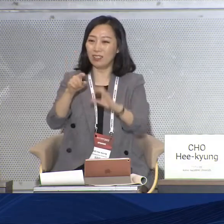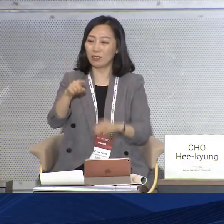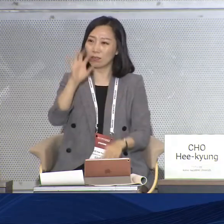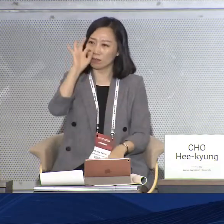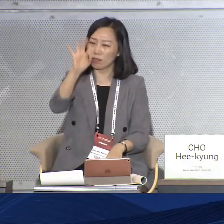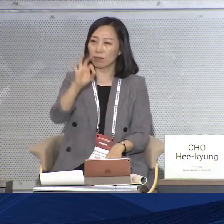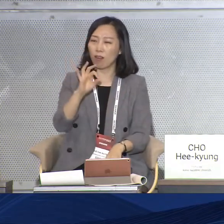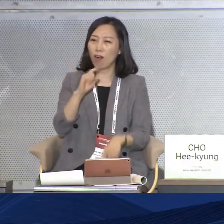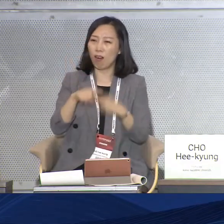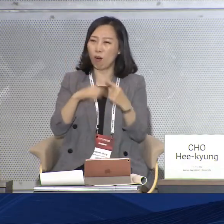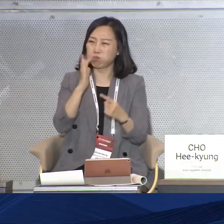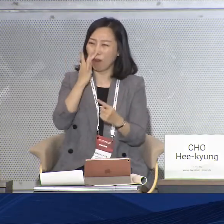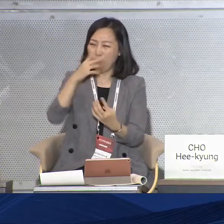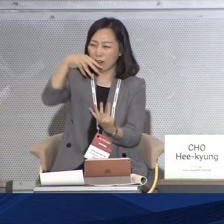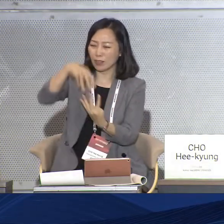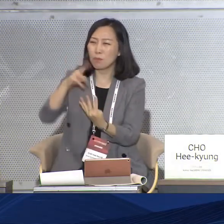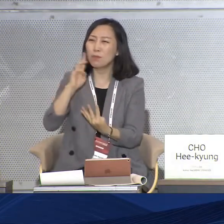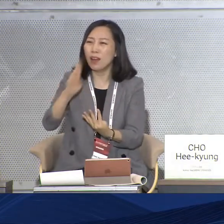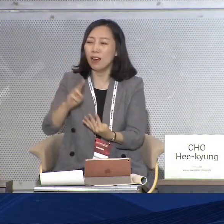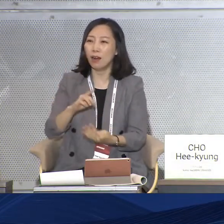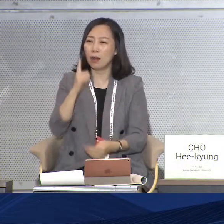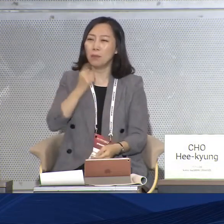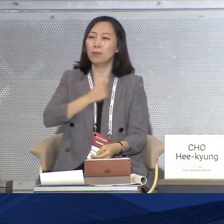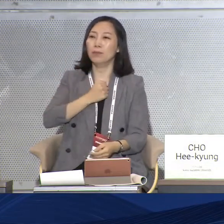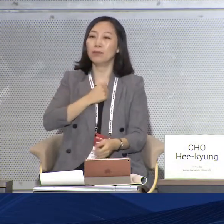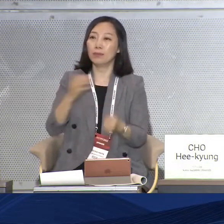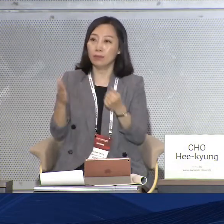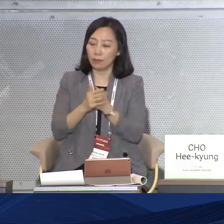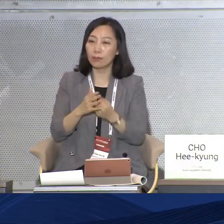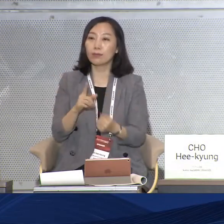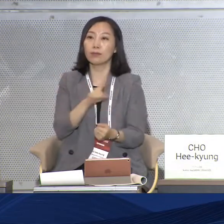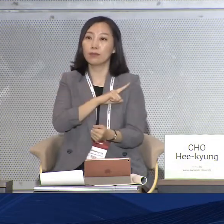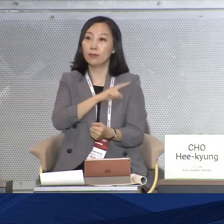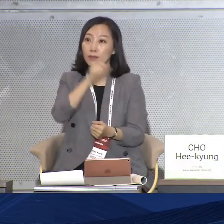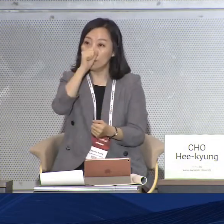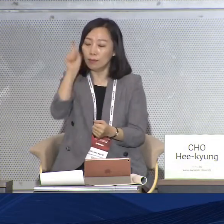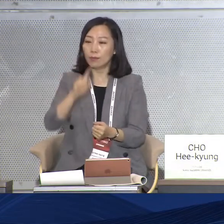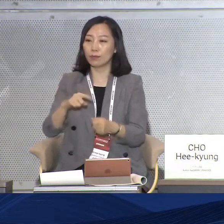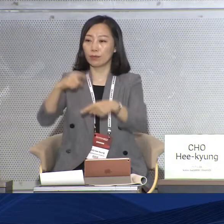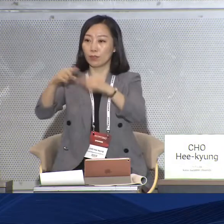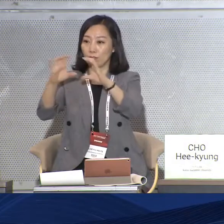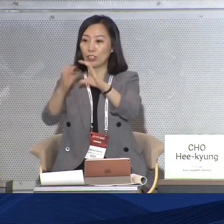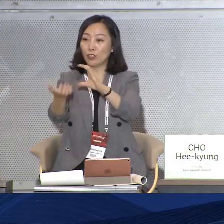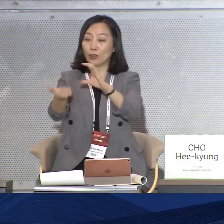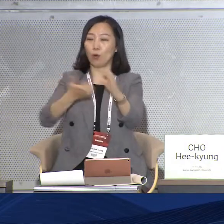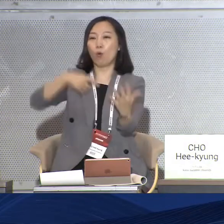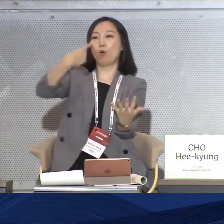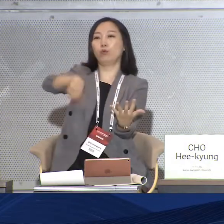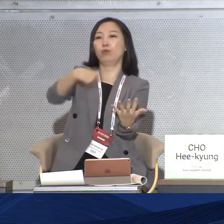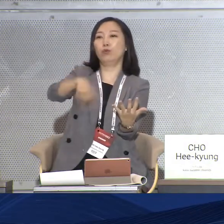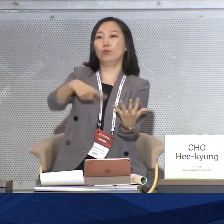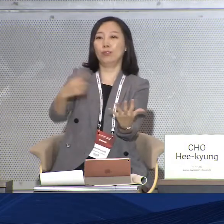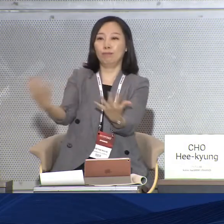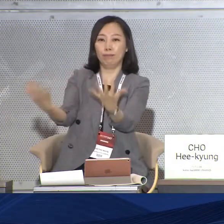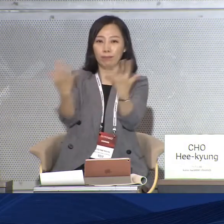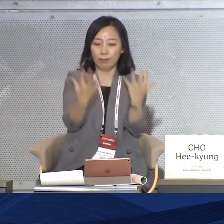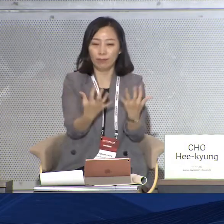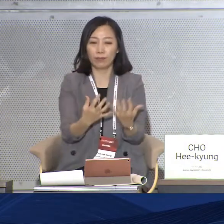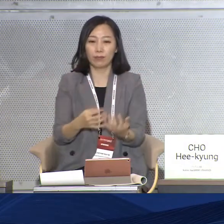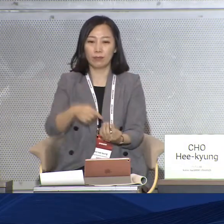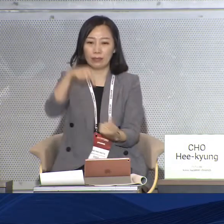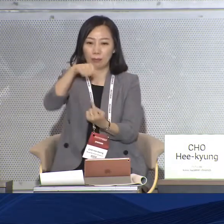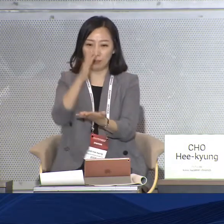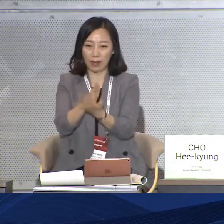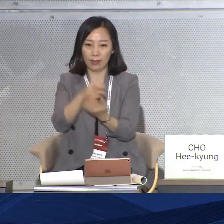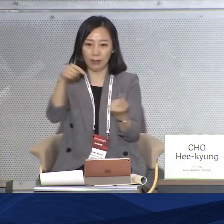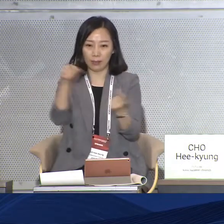또한 TV 수어통역에서는 너무 수어통역이 답답하고 의미 전달이 안 되는 경우가 있기 때문에